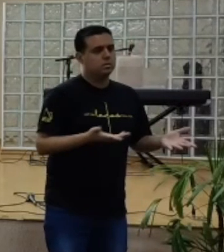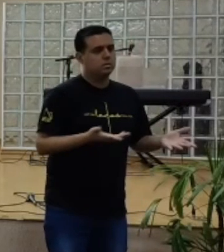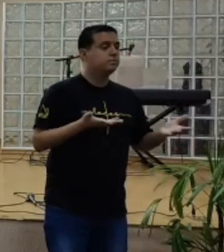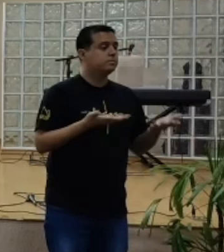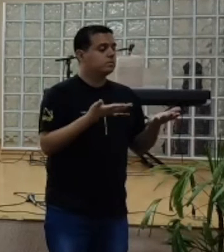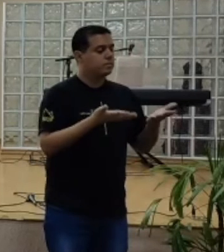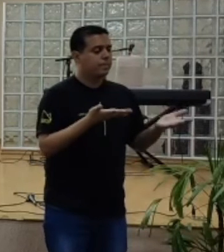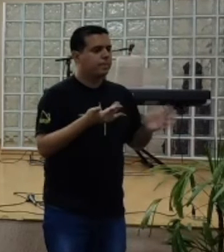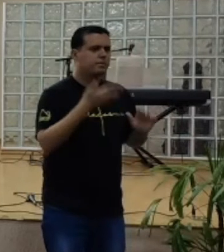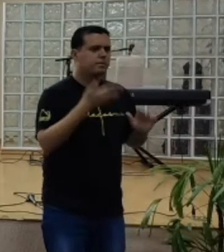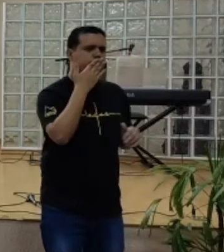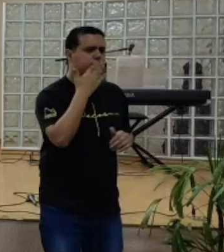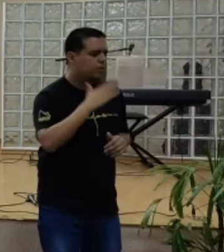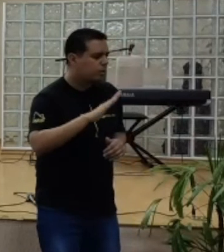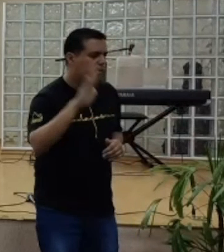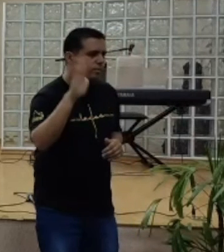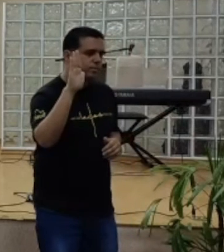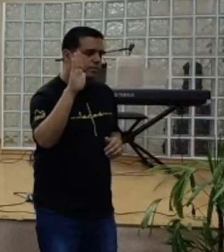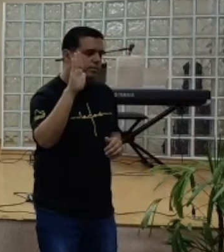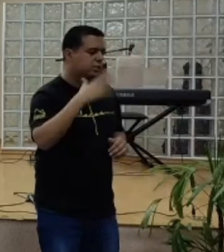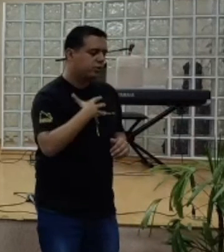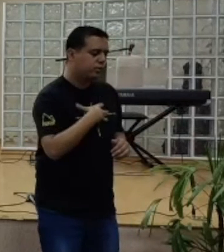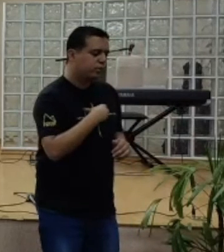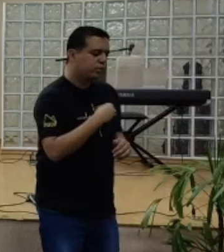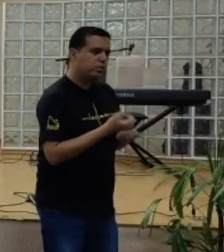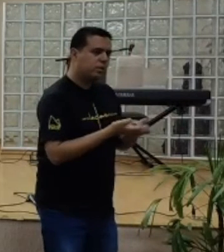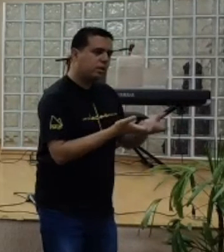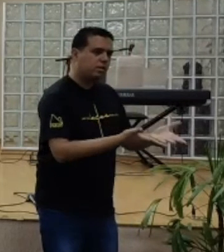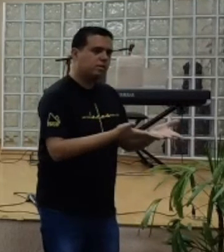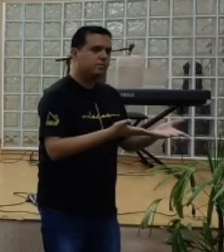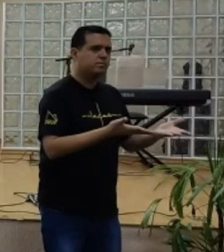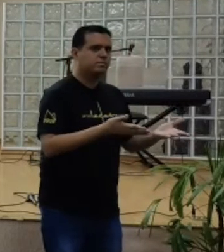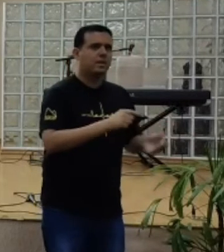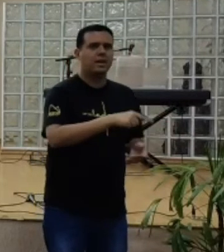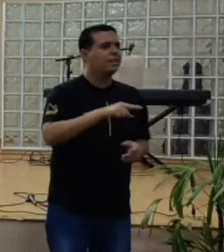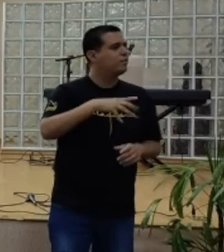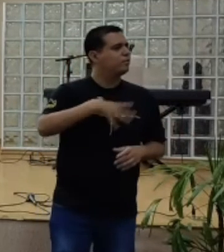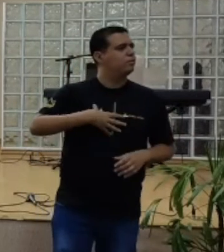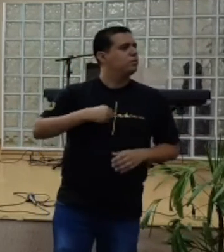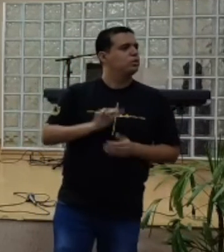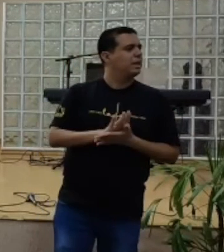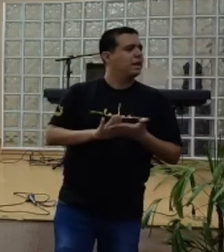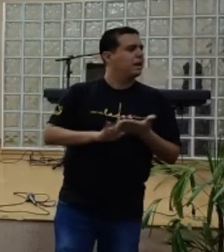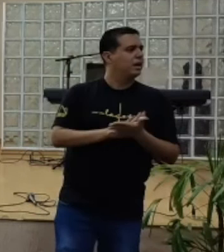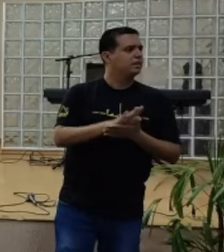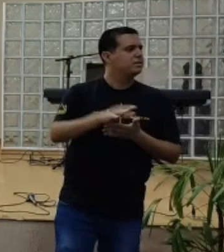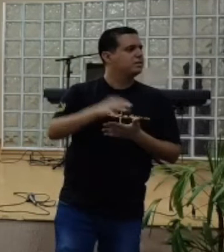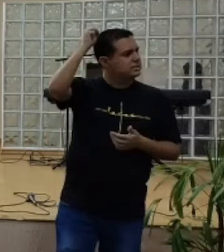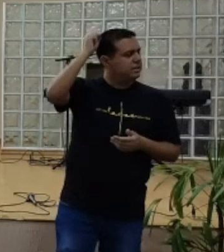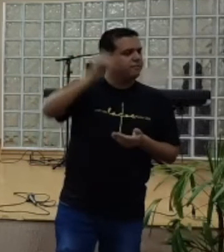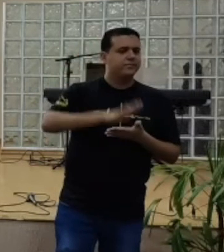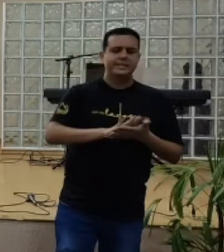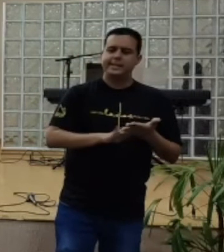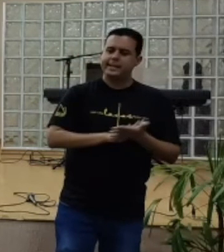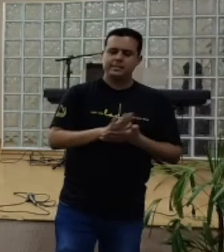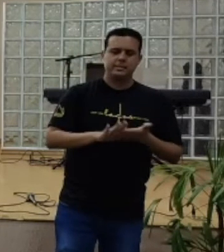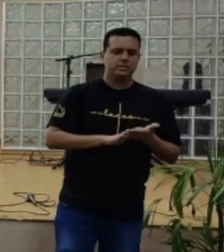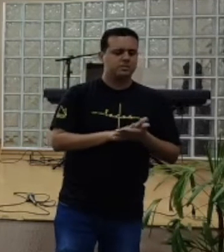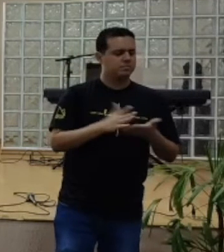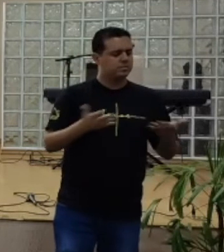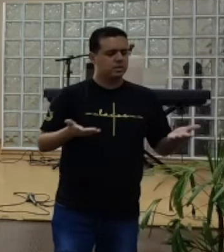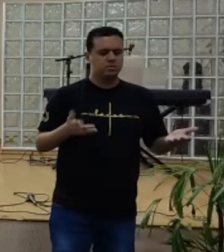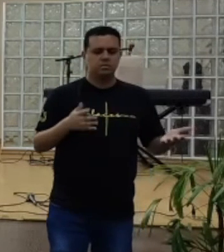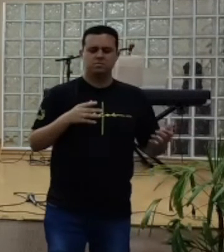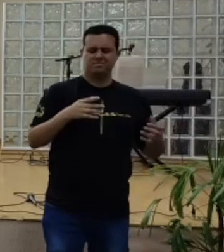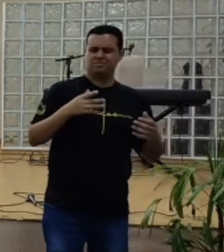da promessa de um descendente estava ficando dormente e preocupante,